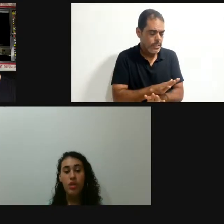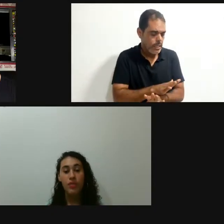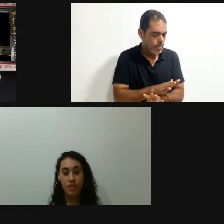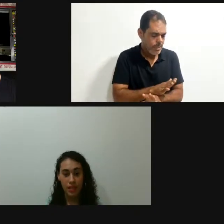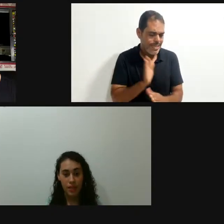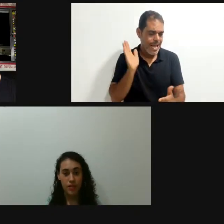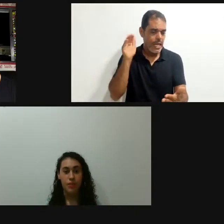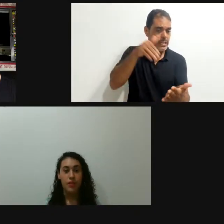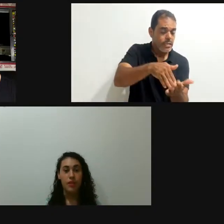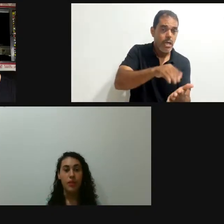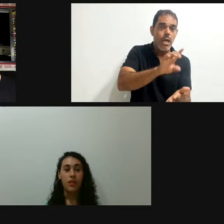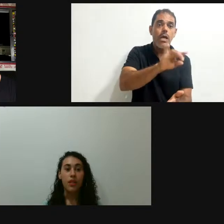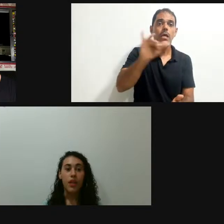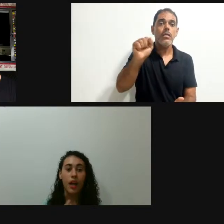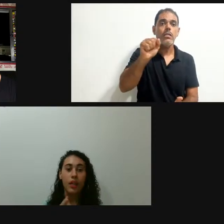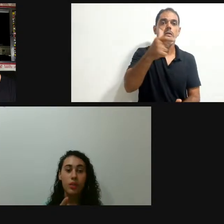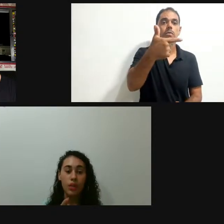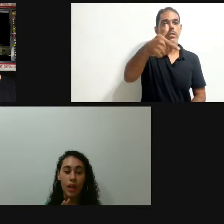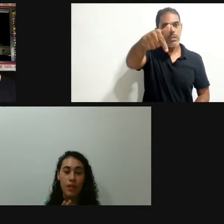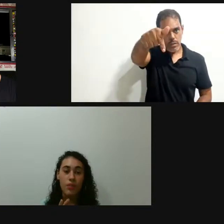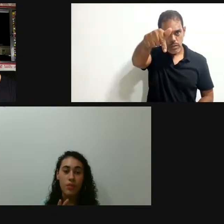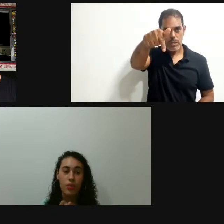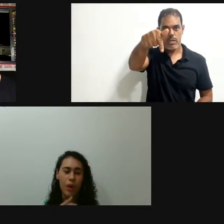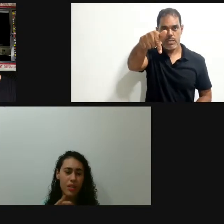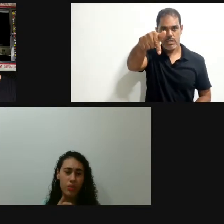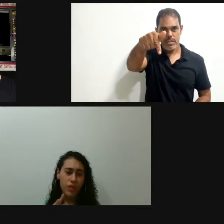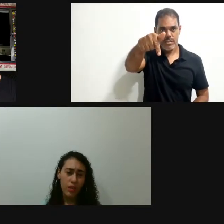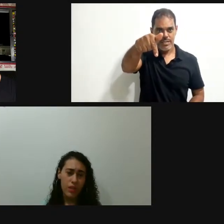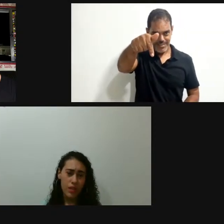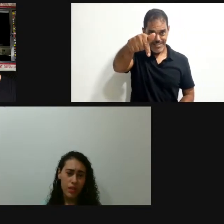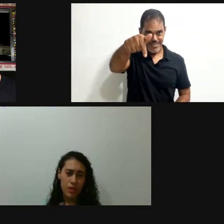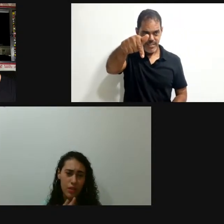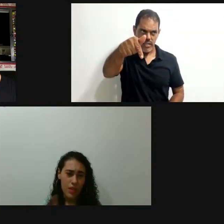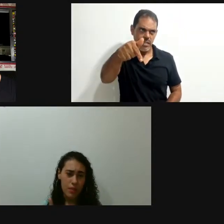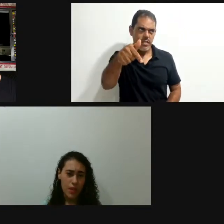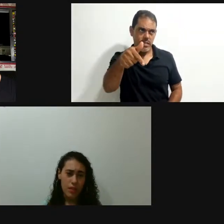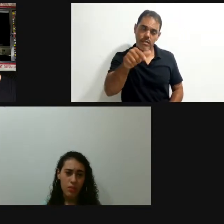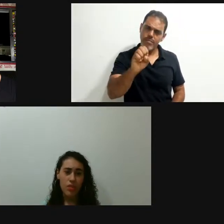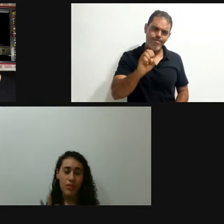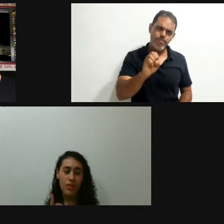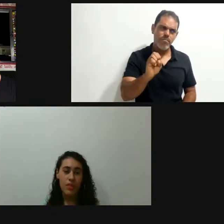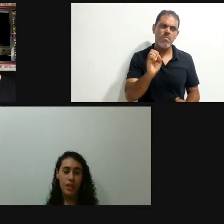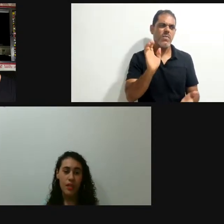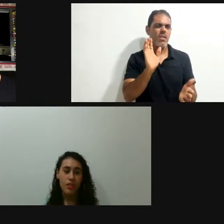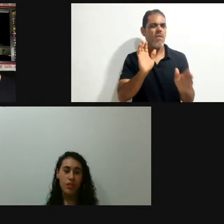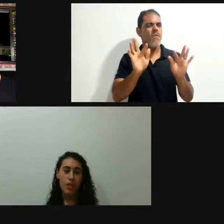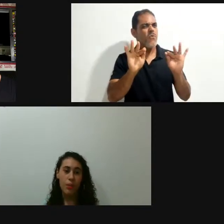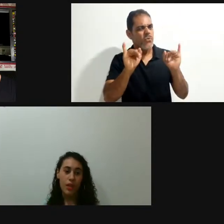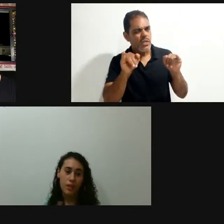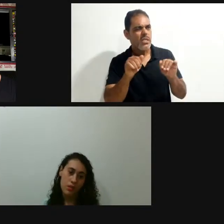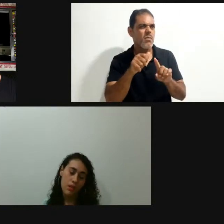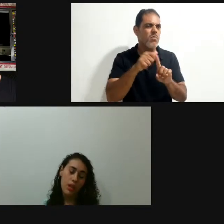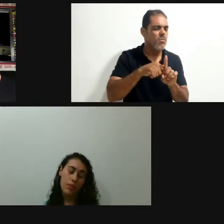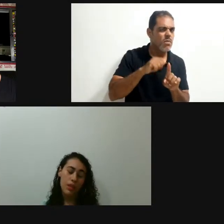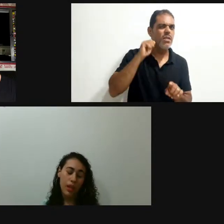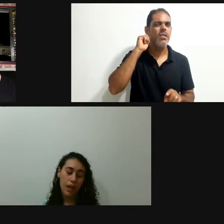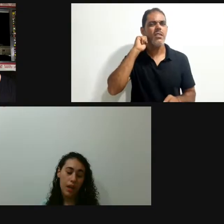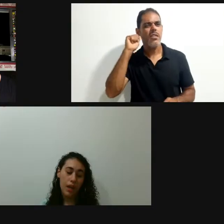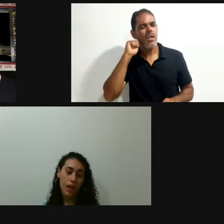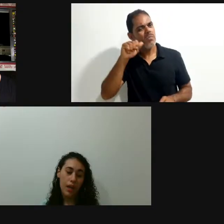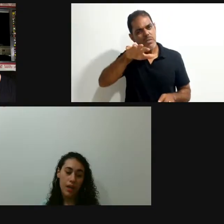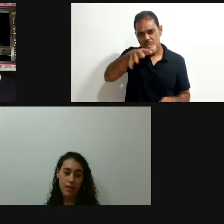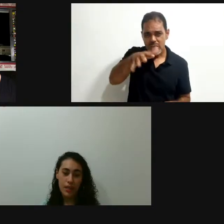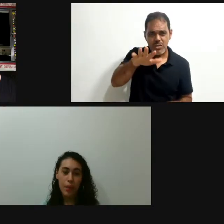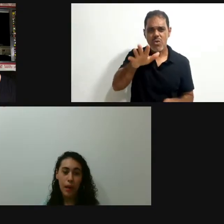até o dia 27. No caso, quase no final desse mês. No dia 27, eu tenho a meta de